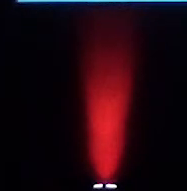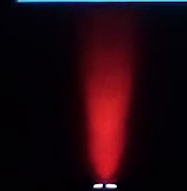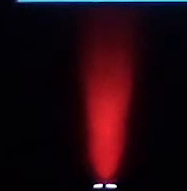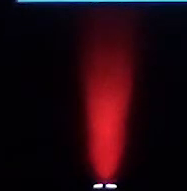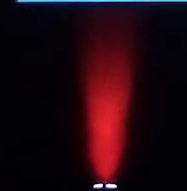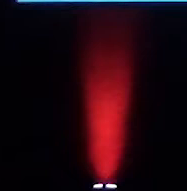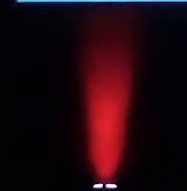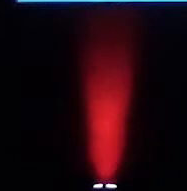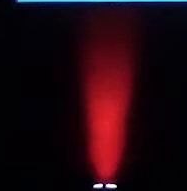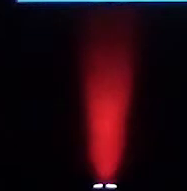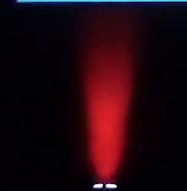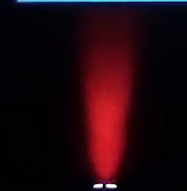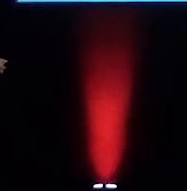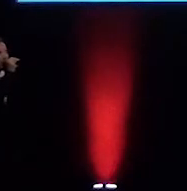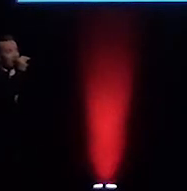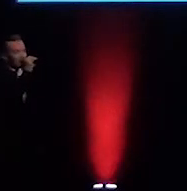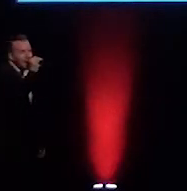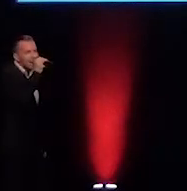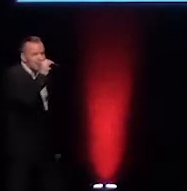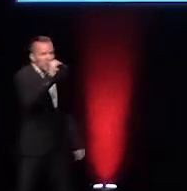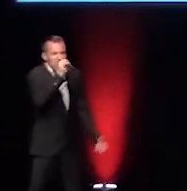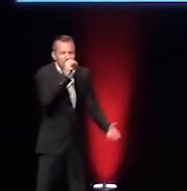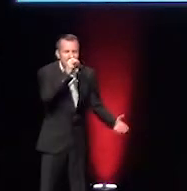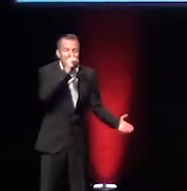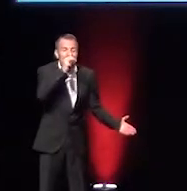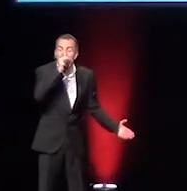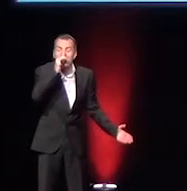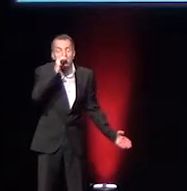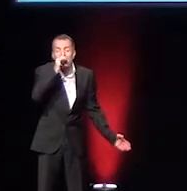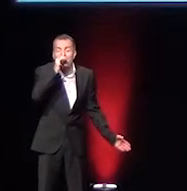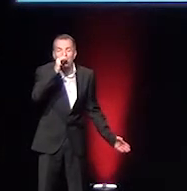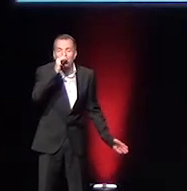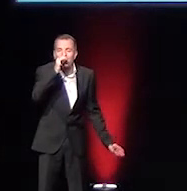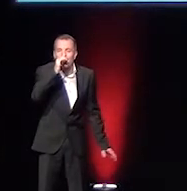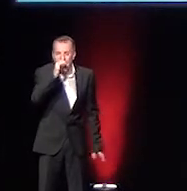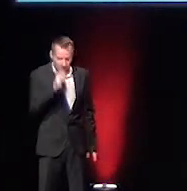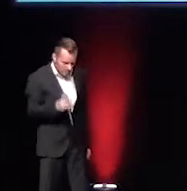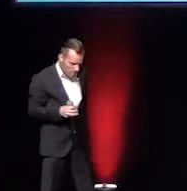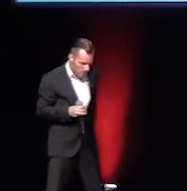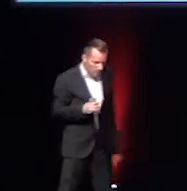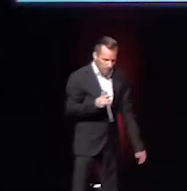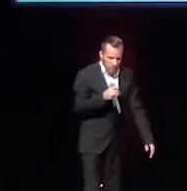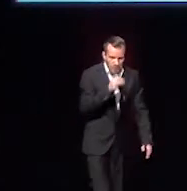Wenn du mich fragst, diese Heuchelei hat dich nicht länger aus.